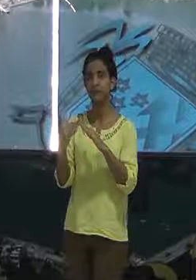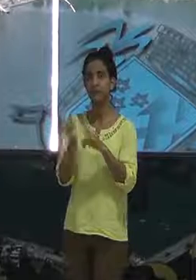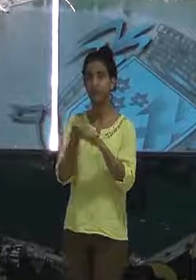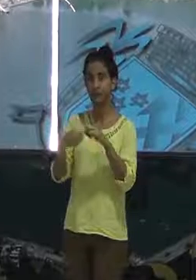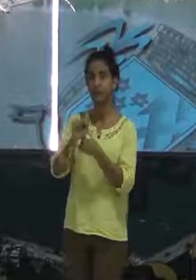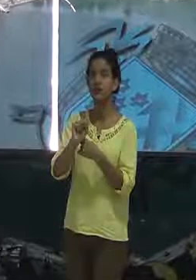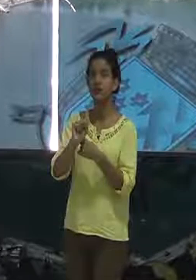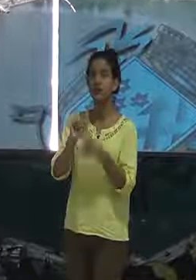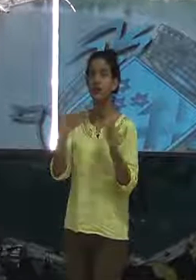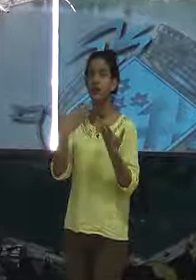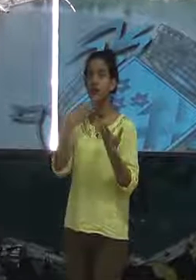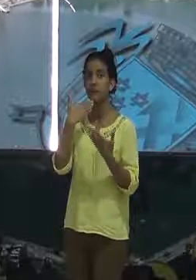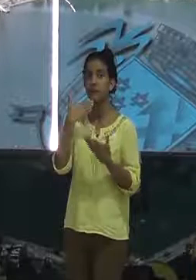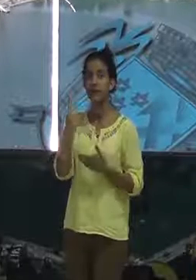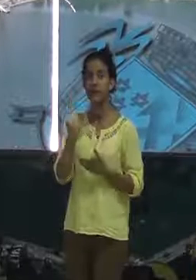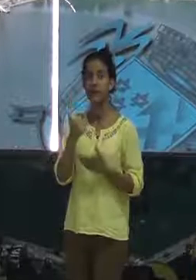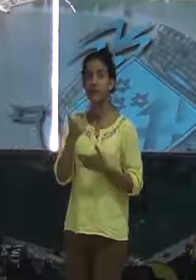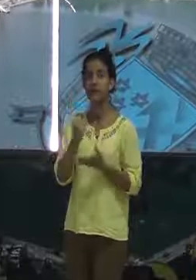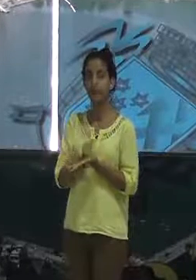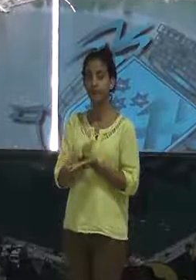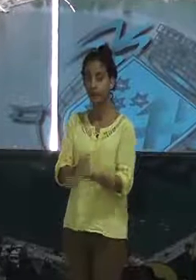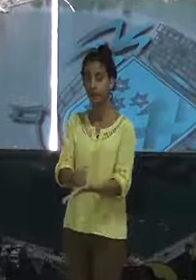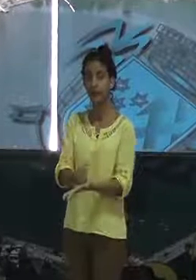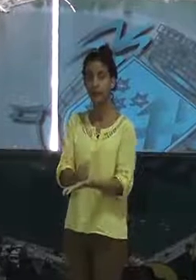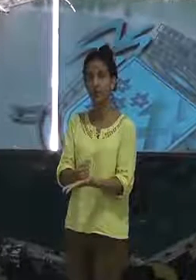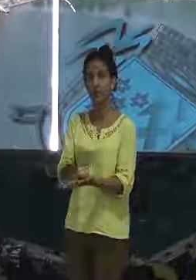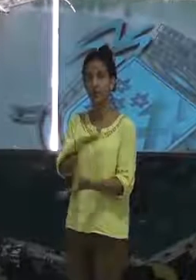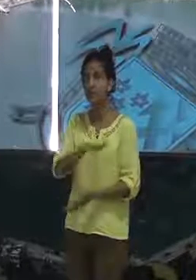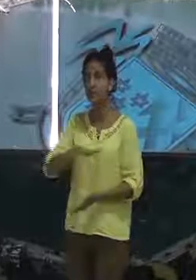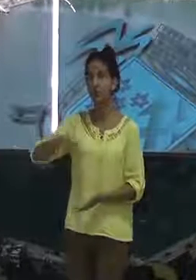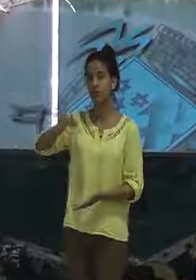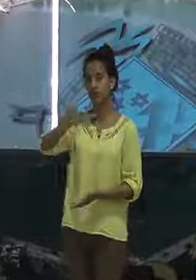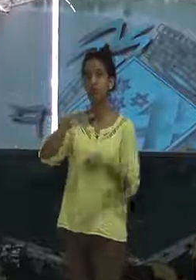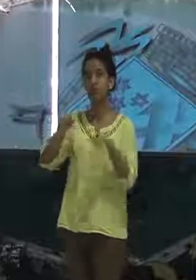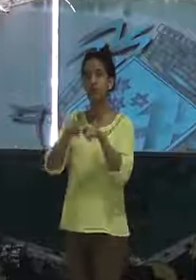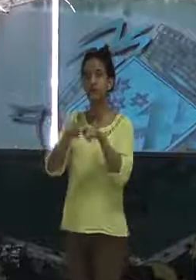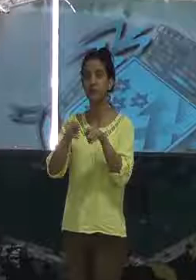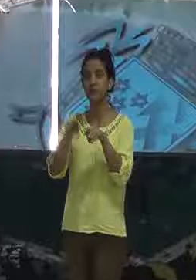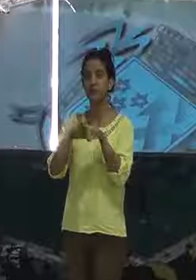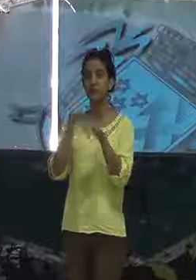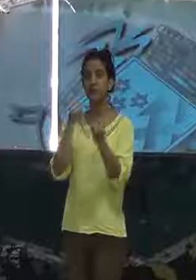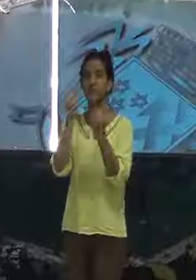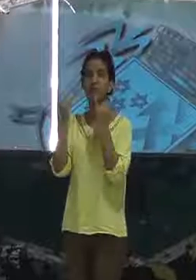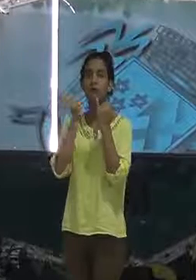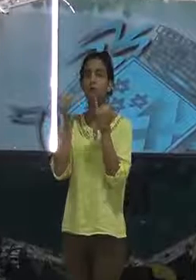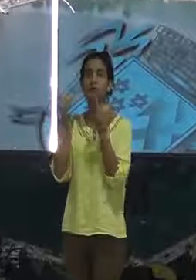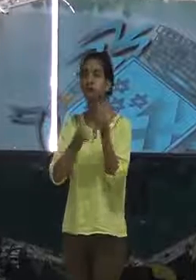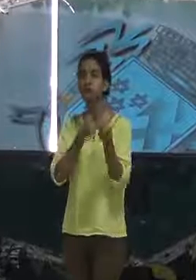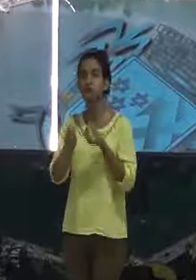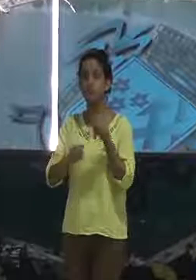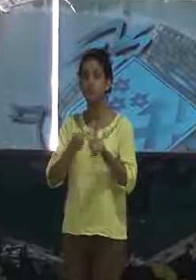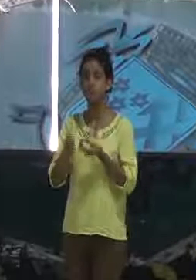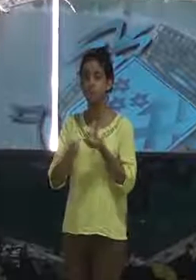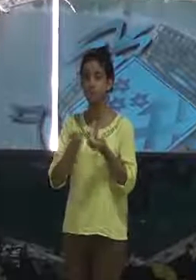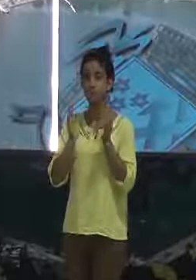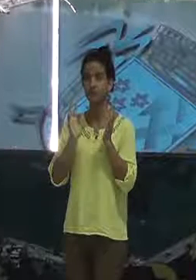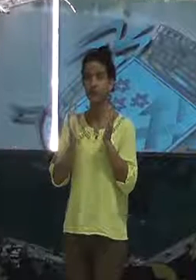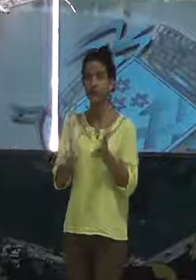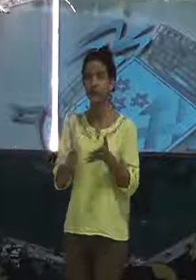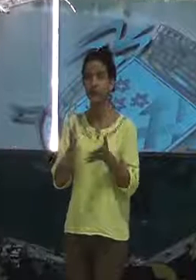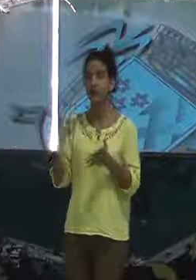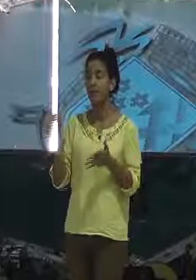para garantir a completa cobertura do território e para a qualidade das informações levantadas, que serão